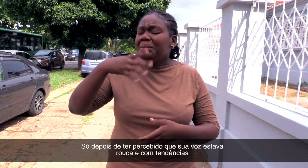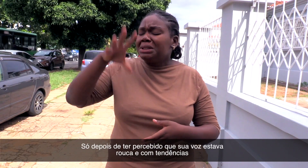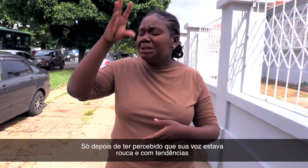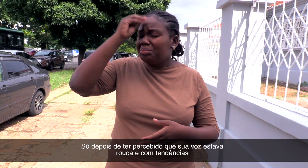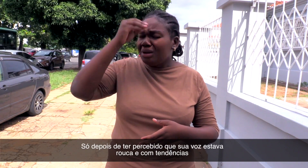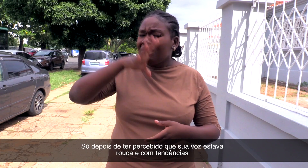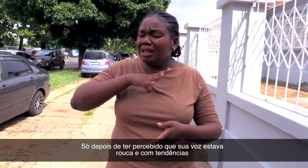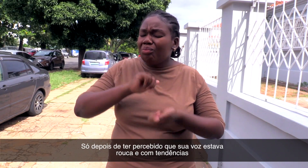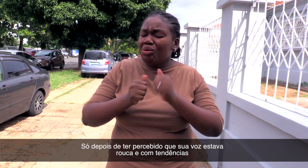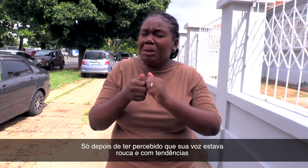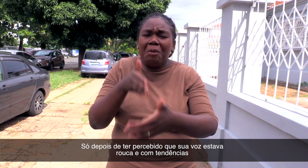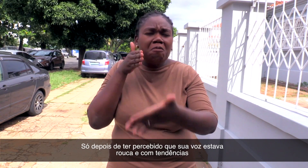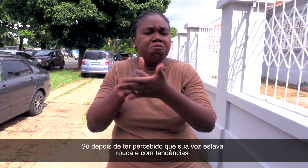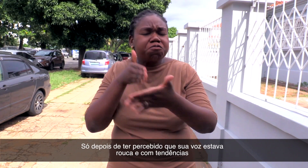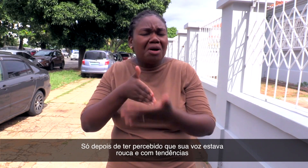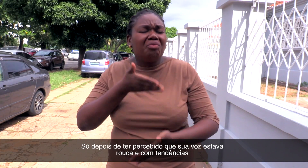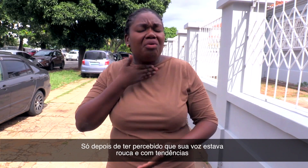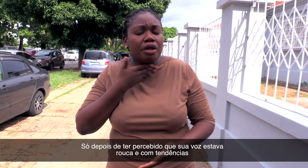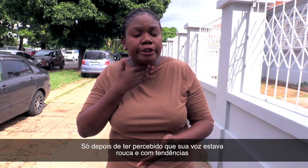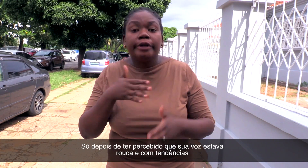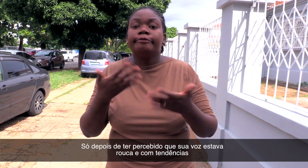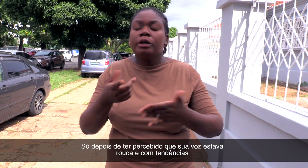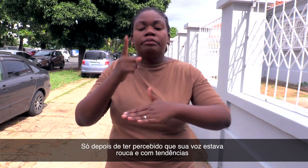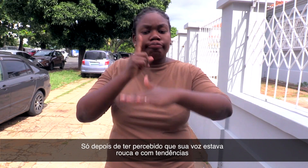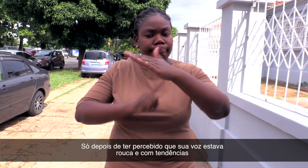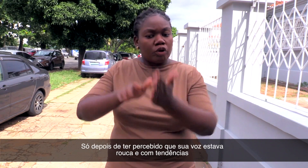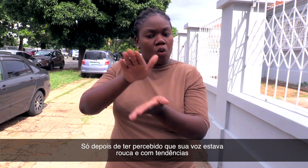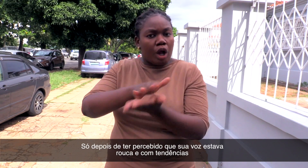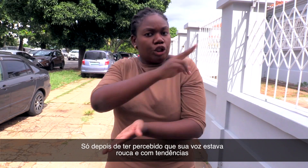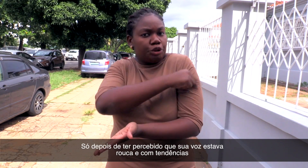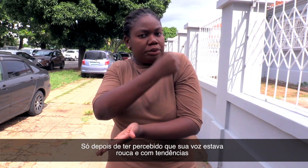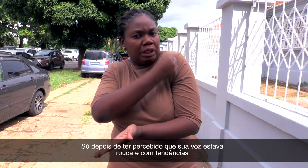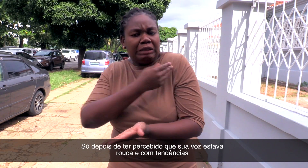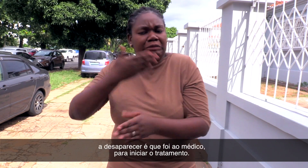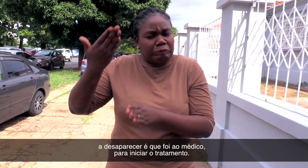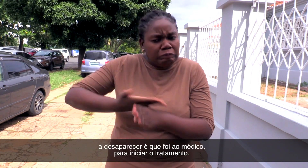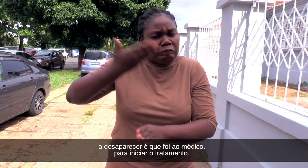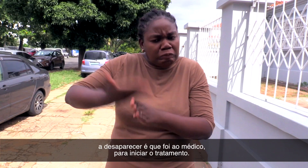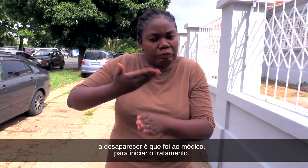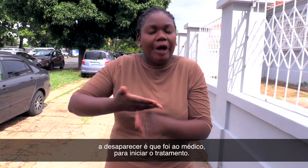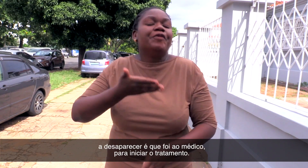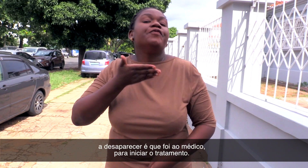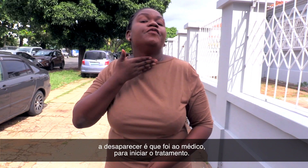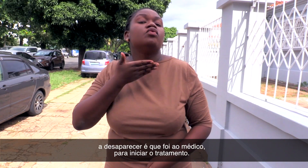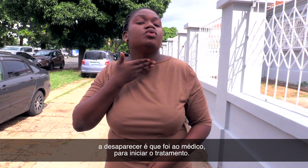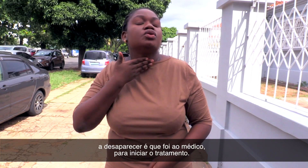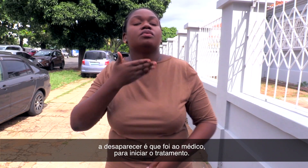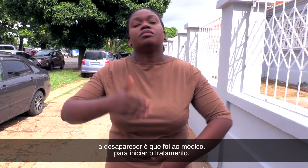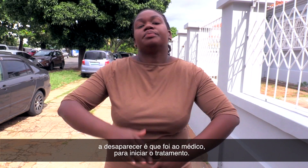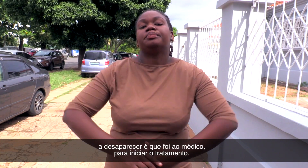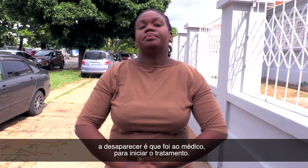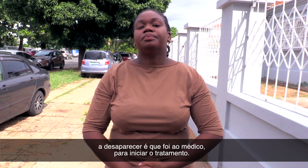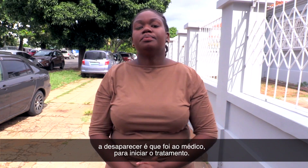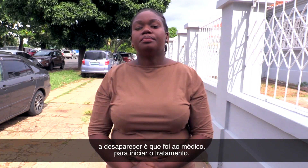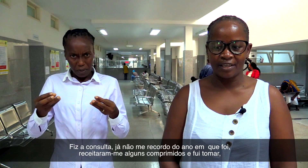Só depois de ter percebido que sua voz estava rouca e com tendências a desaparecer, é que foi ao médico para